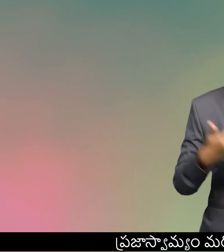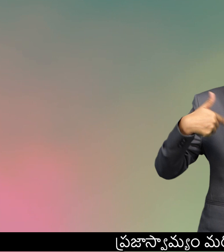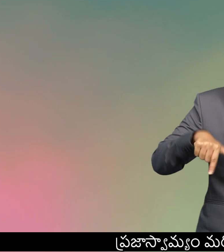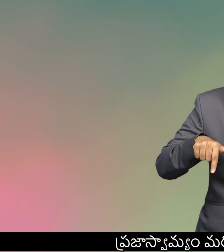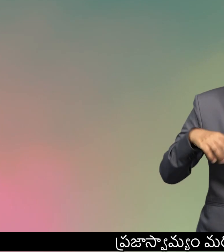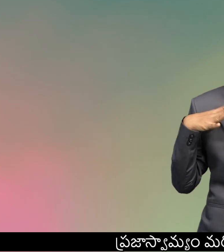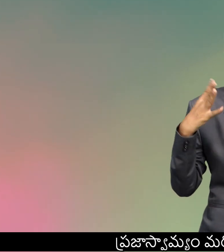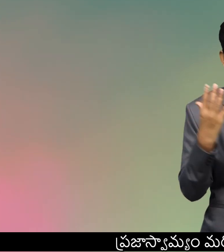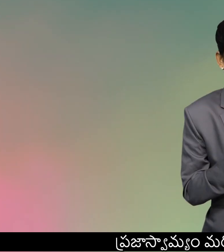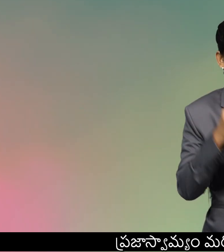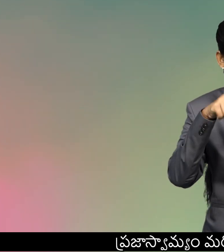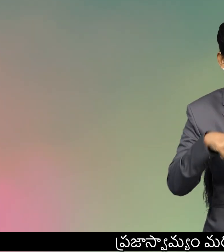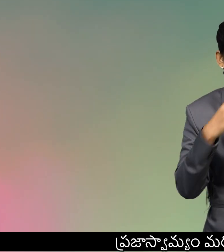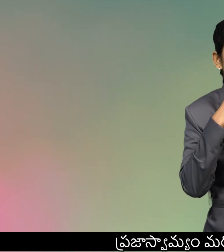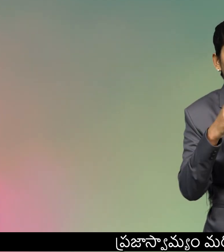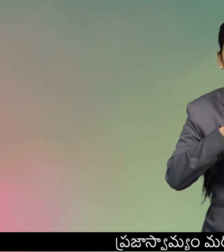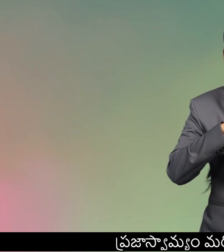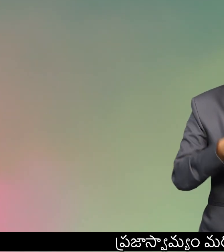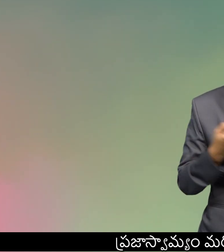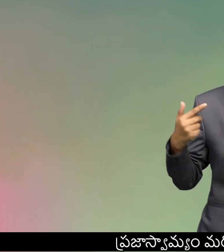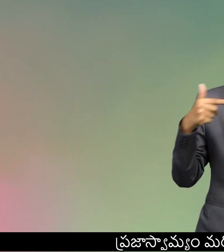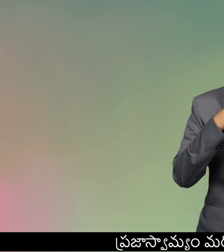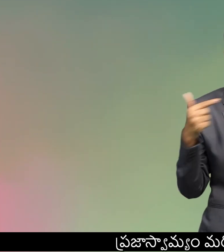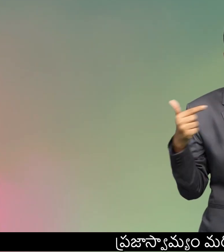ప్రజాస్వామ్యం మరియు జాతీయ విప్లవం 1718 అనే